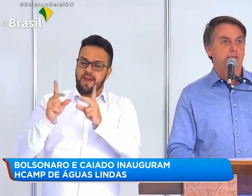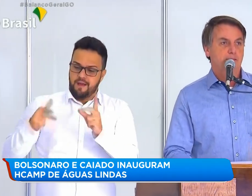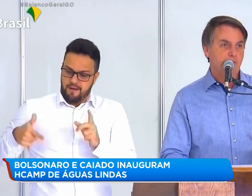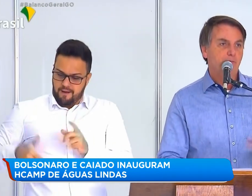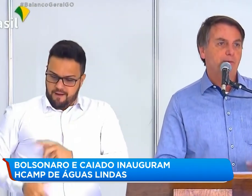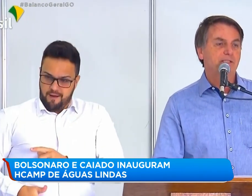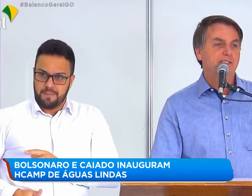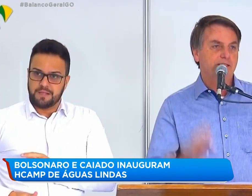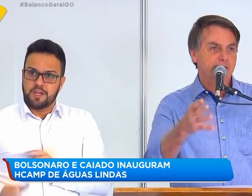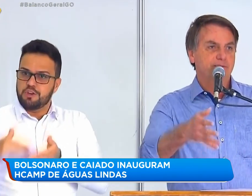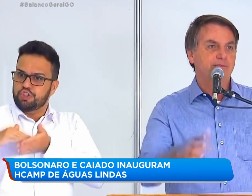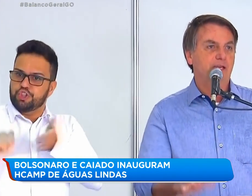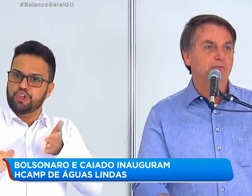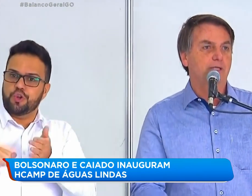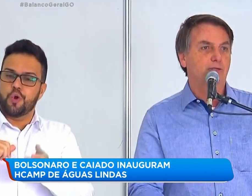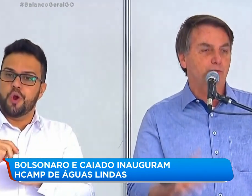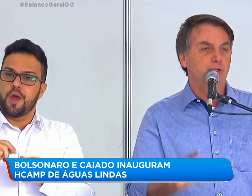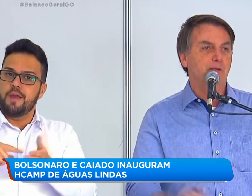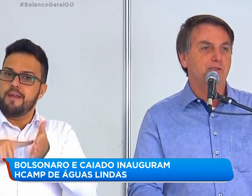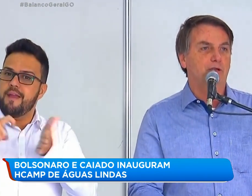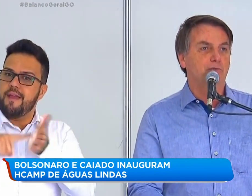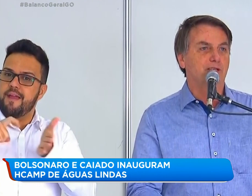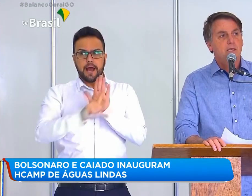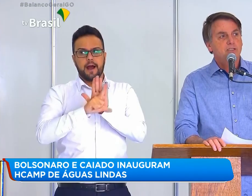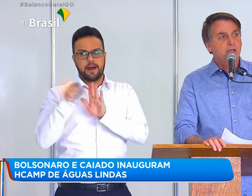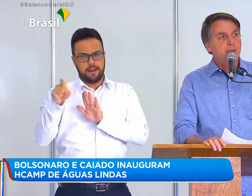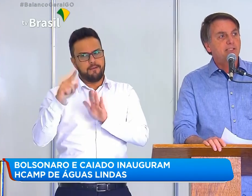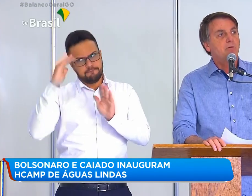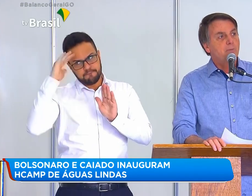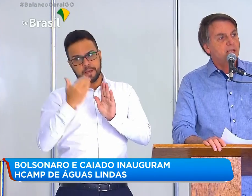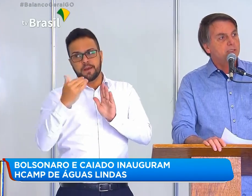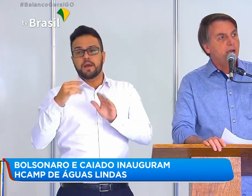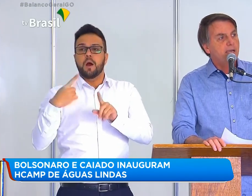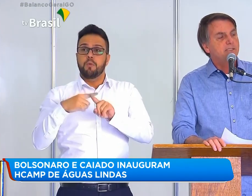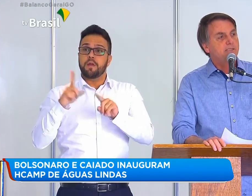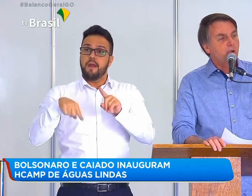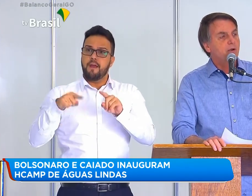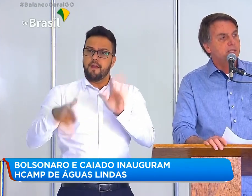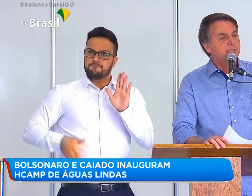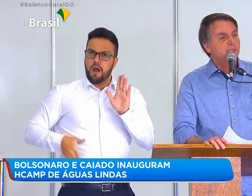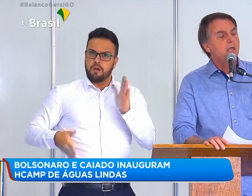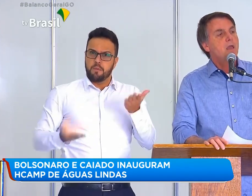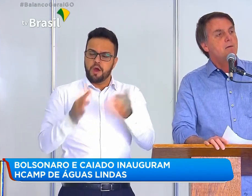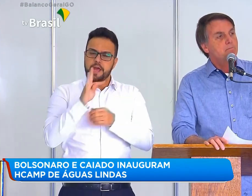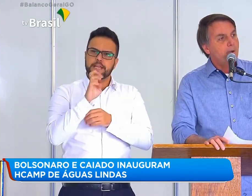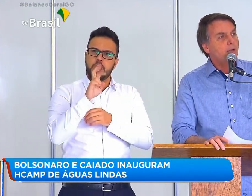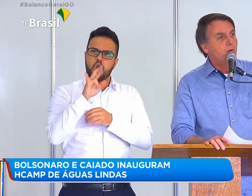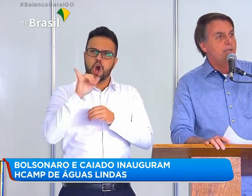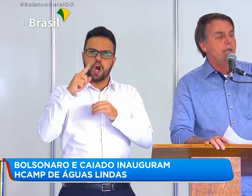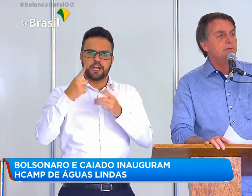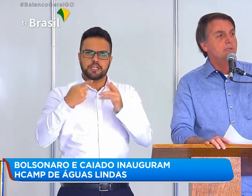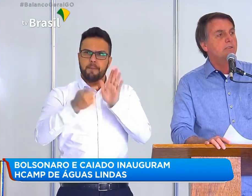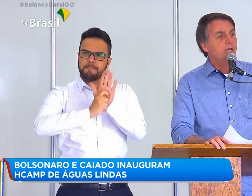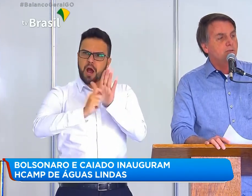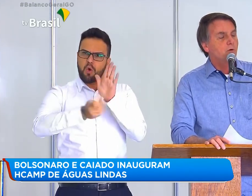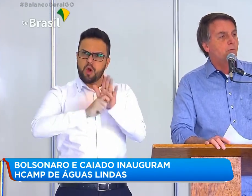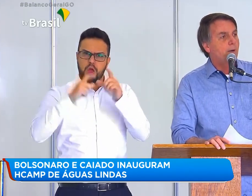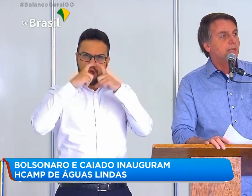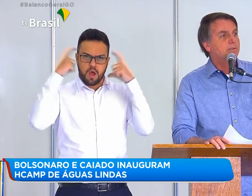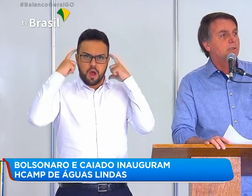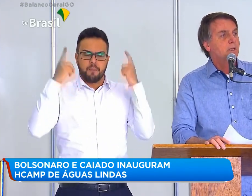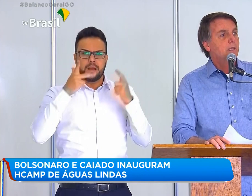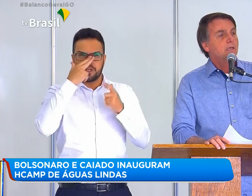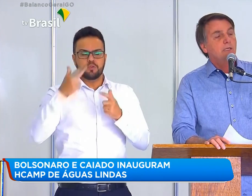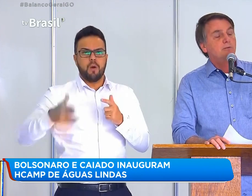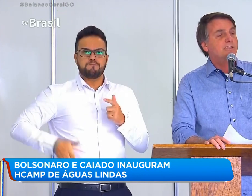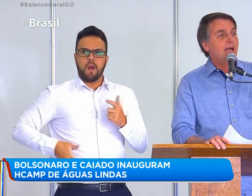E criticou as manifestações antifascistas. Geralmente são marginais, terroristas, maconheiros,